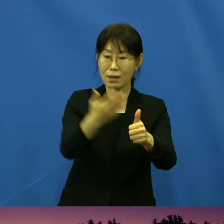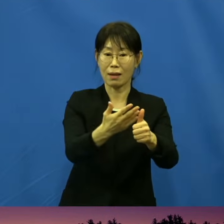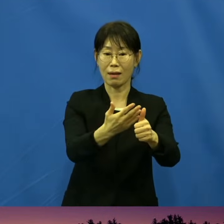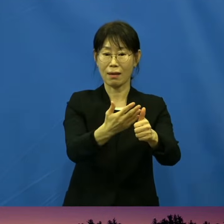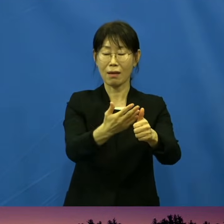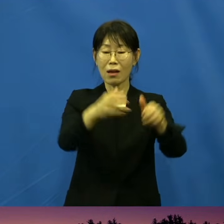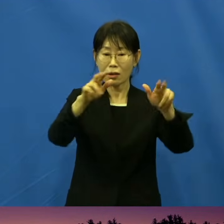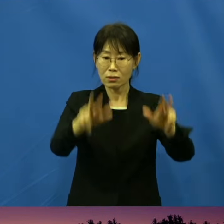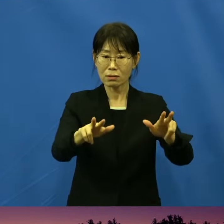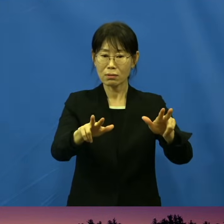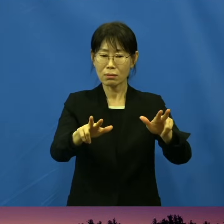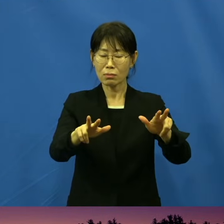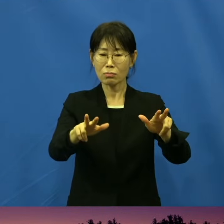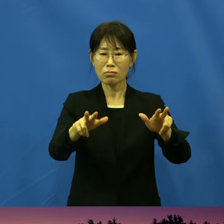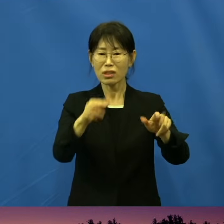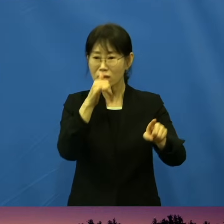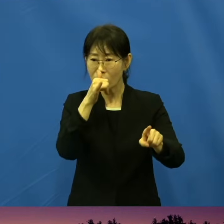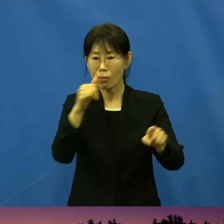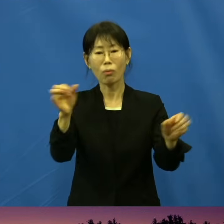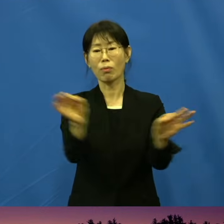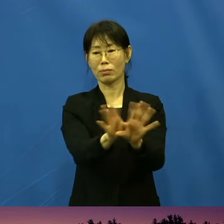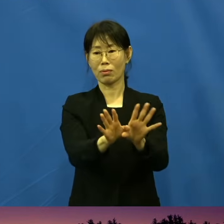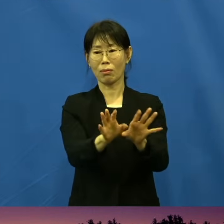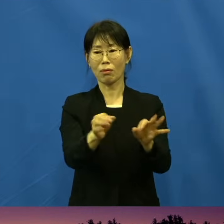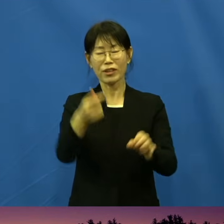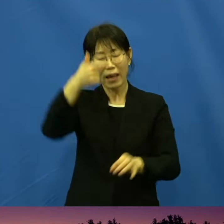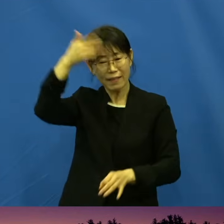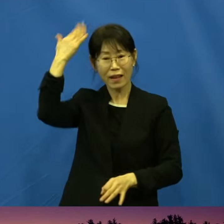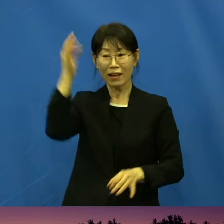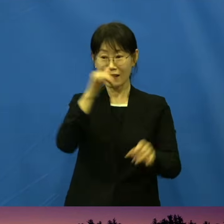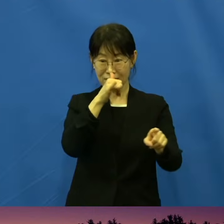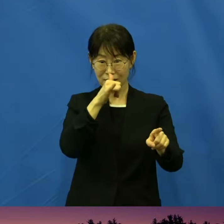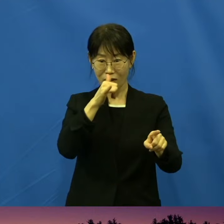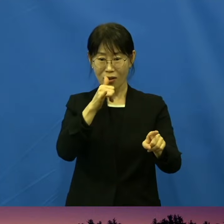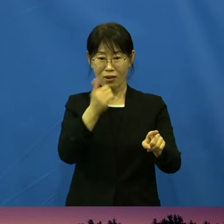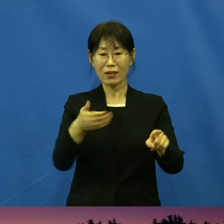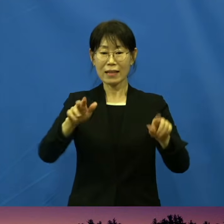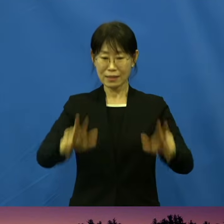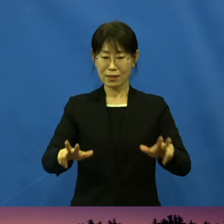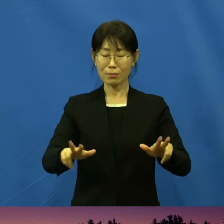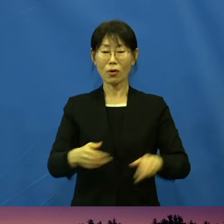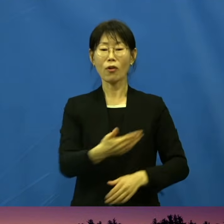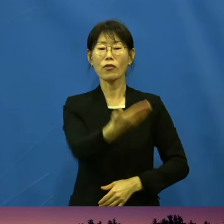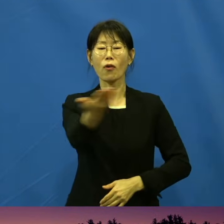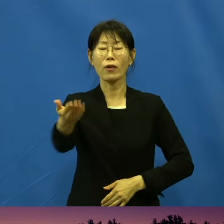성전이 이제 다 없어졌어요. 그 성전이 어디예요? 너희가 하나님의 성전이다.